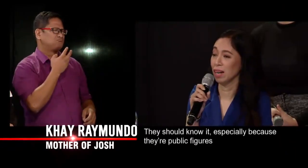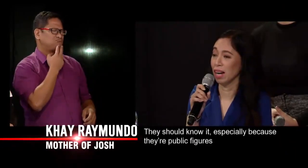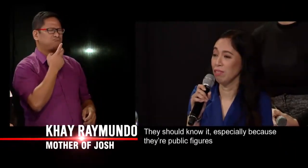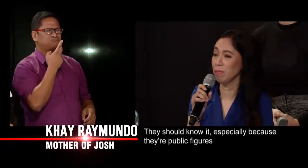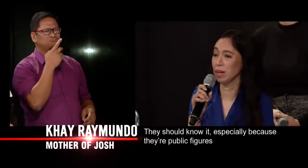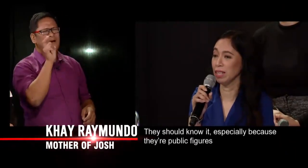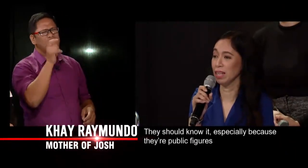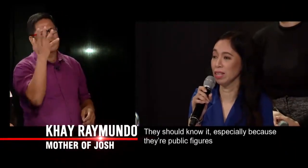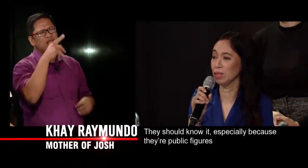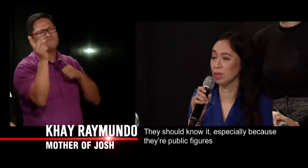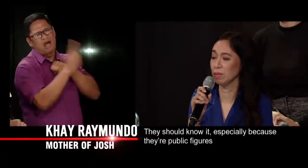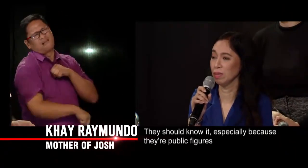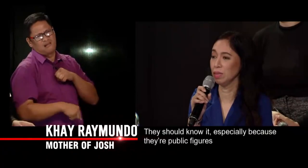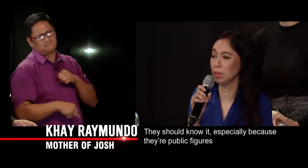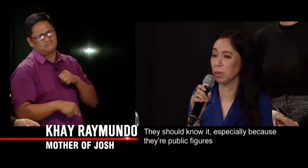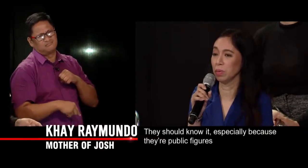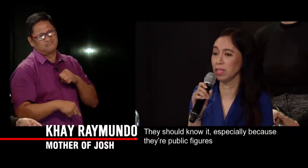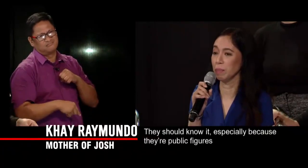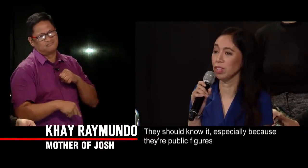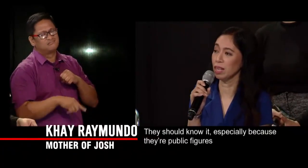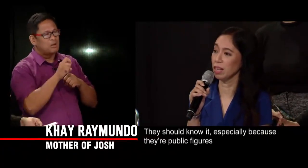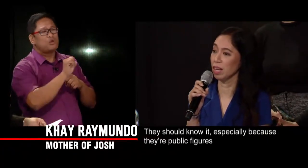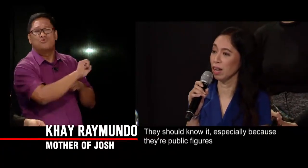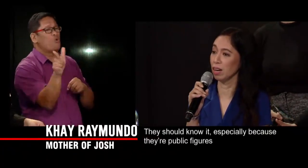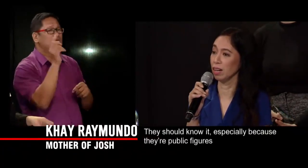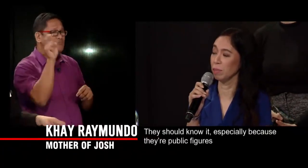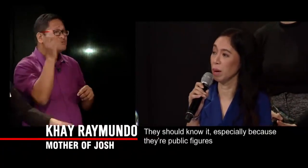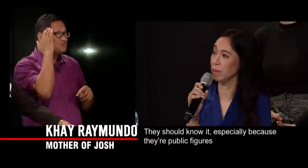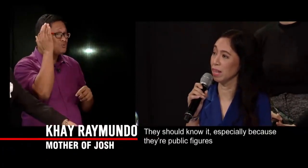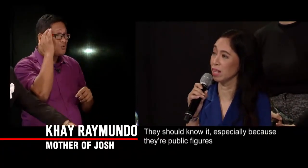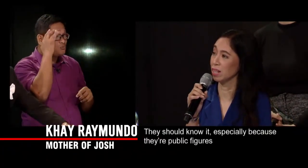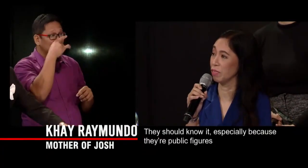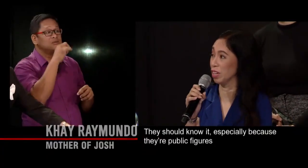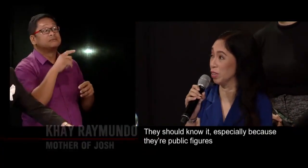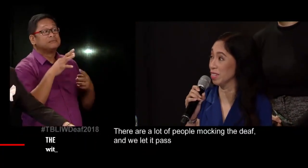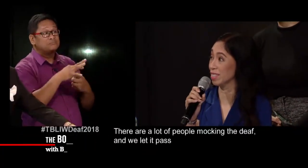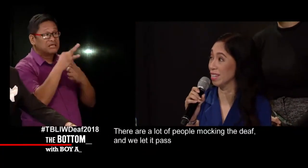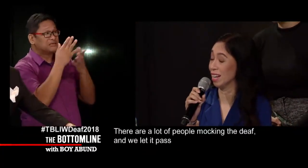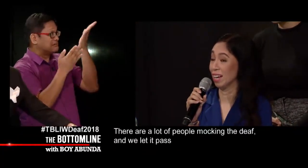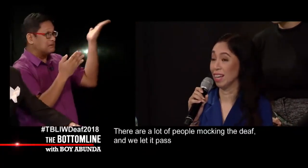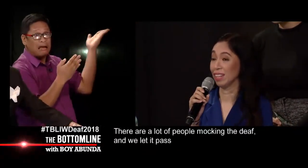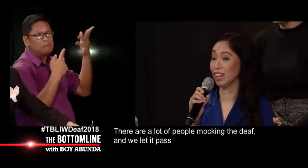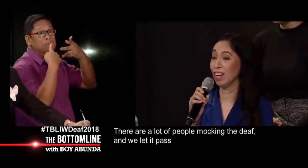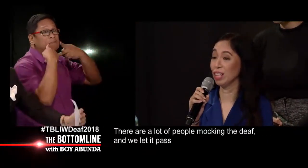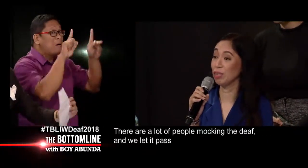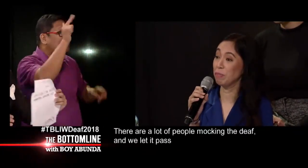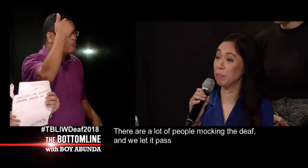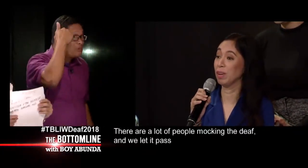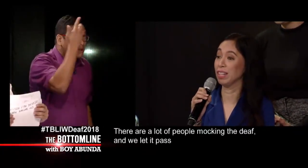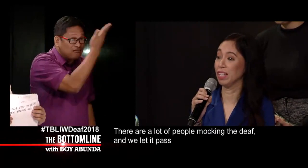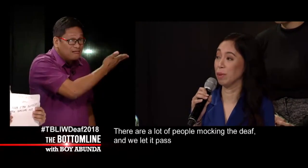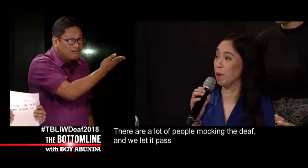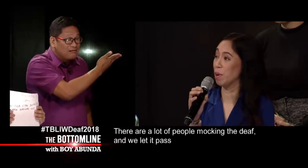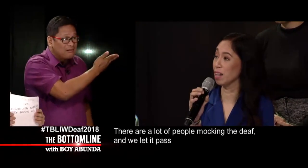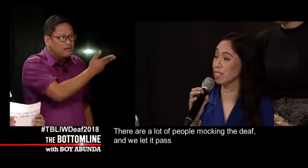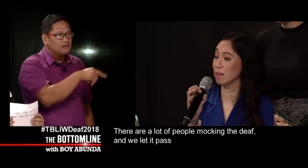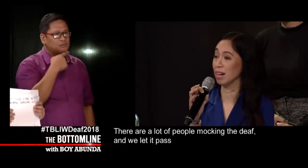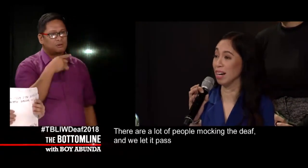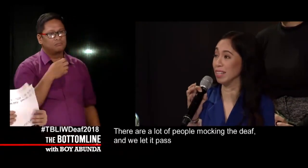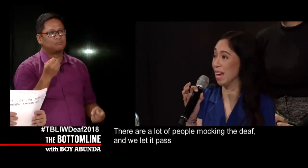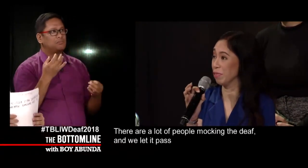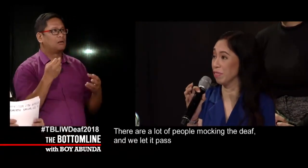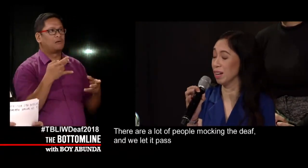So everybody should know, especially they are public figures. There are a lot of people na nagmamock